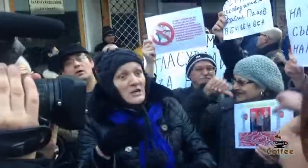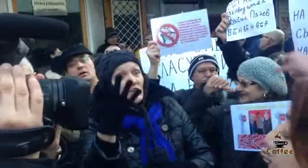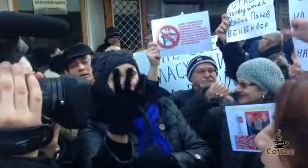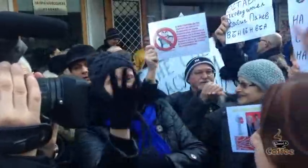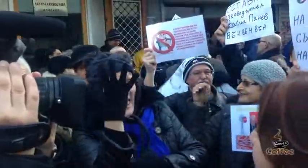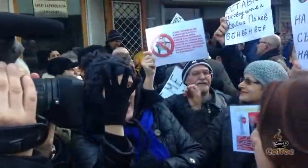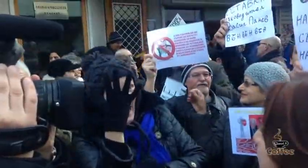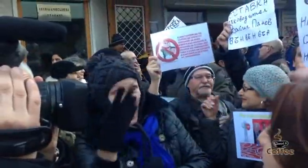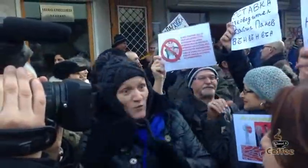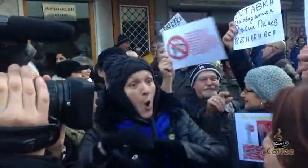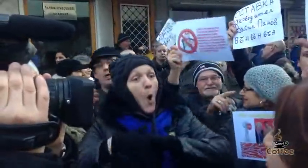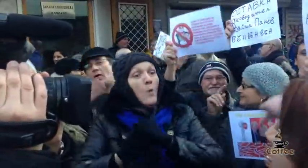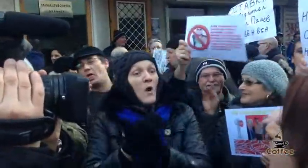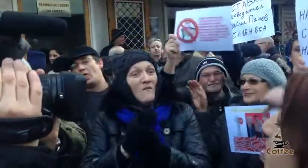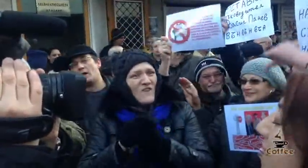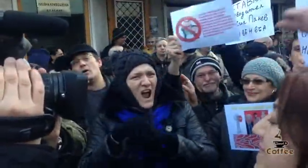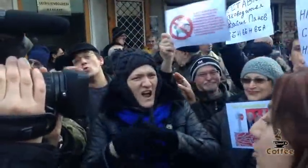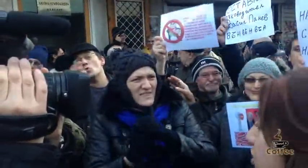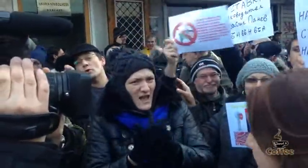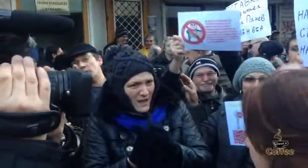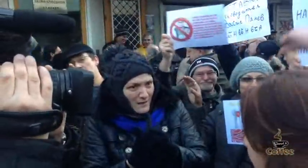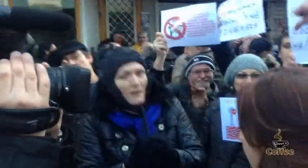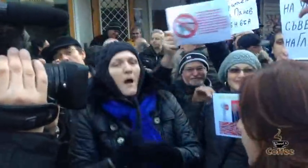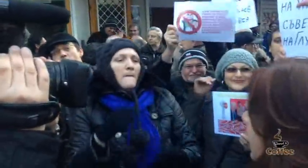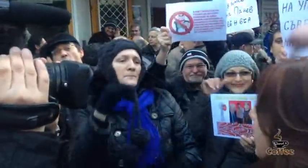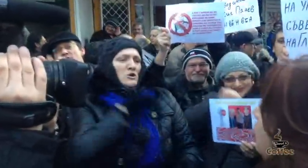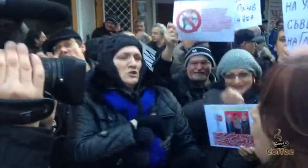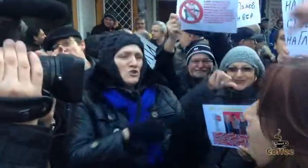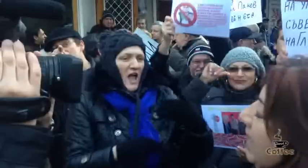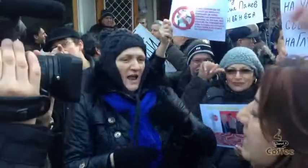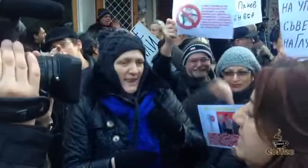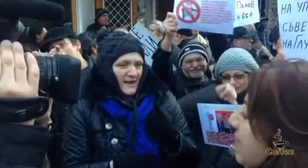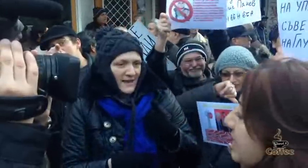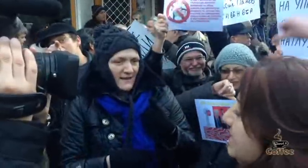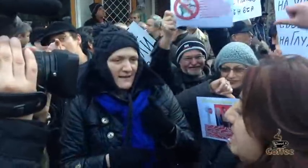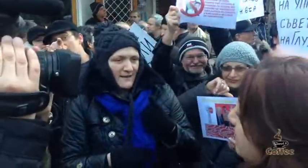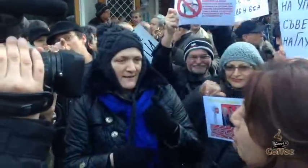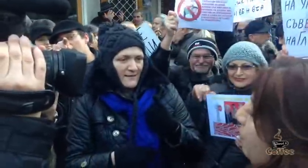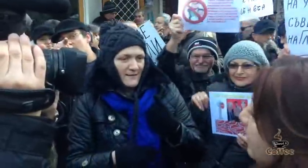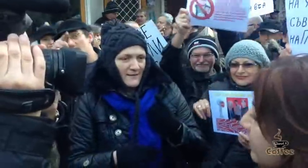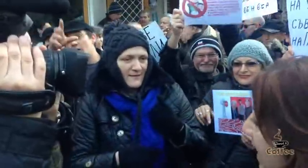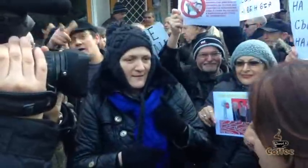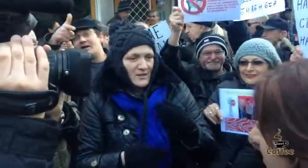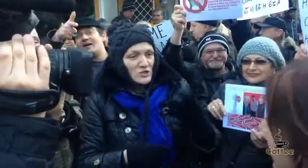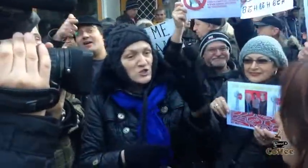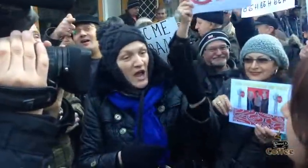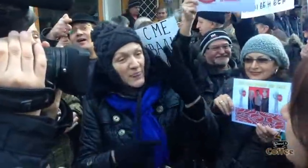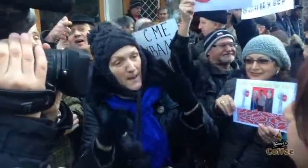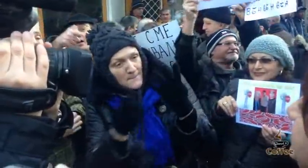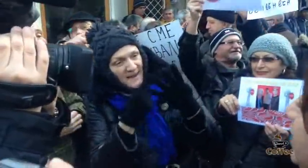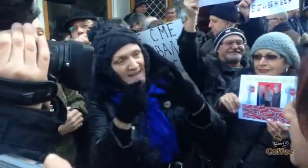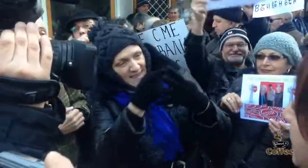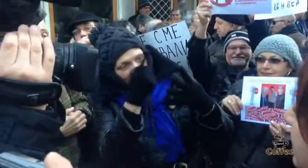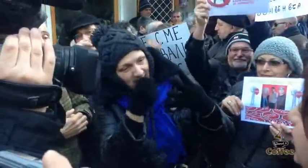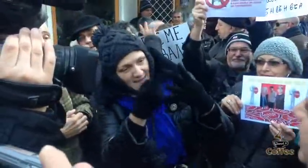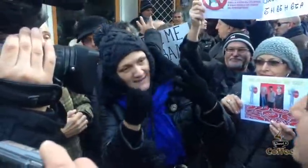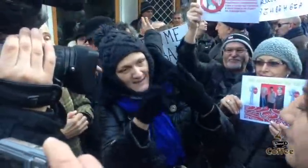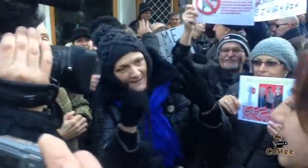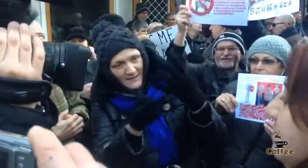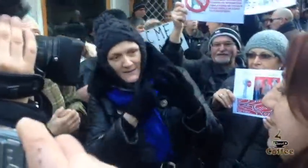Господин Панев, мен лично ме осъди, но в крайна сметка съда ме оправда и аз спечелих. Четири пъти ме